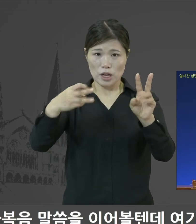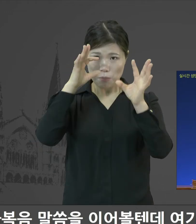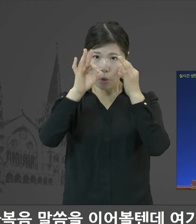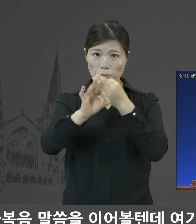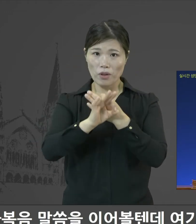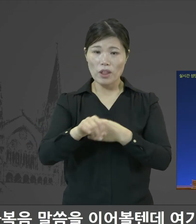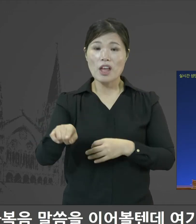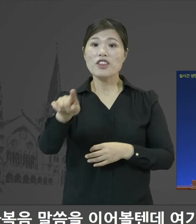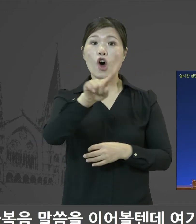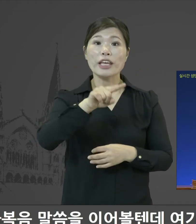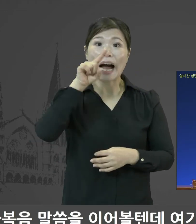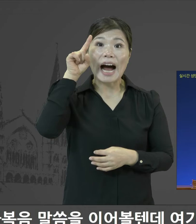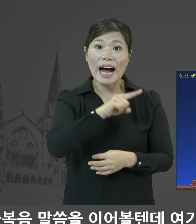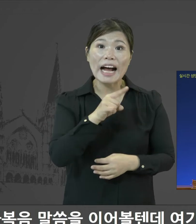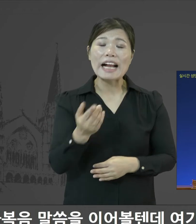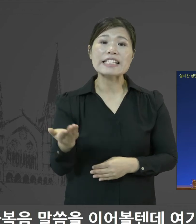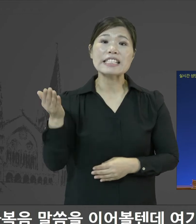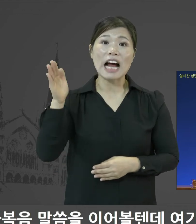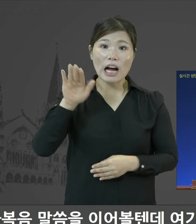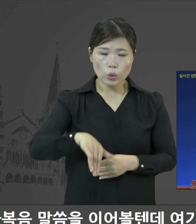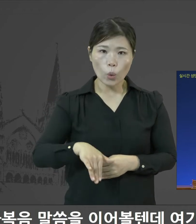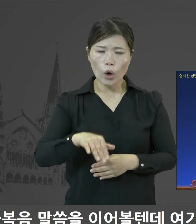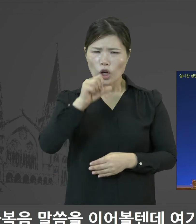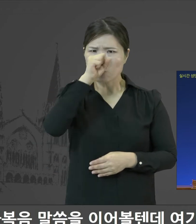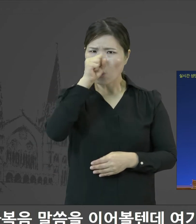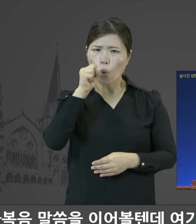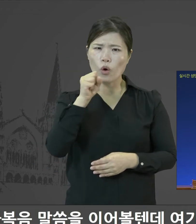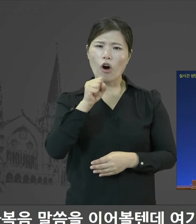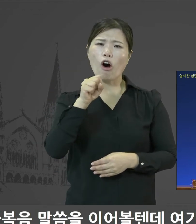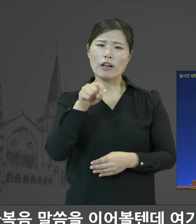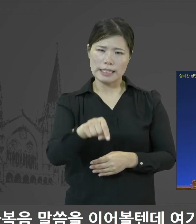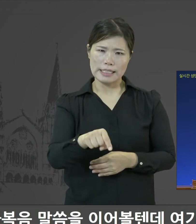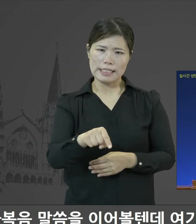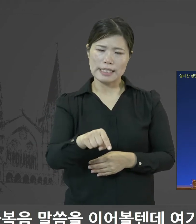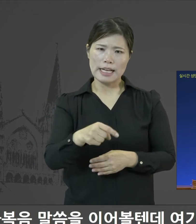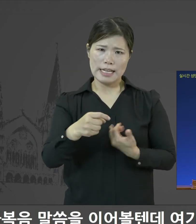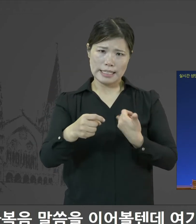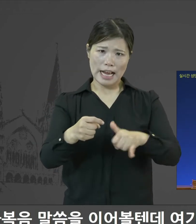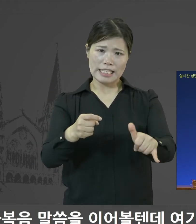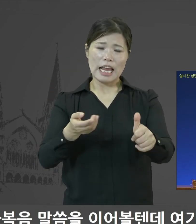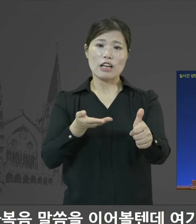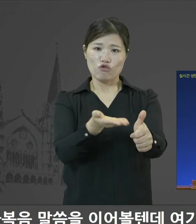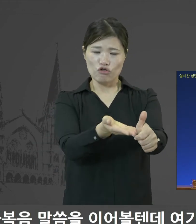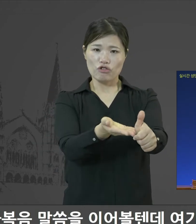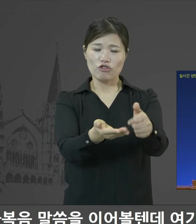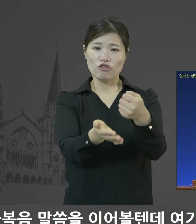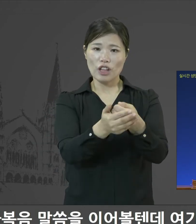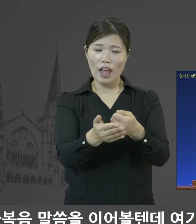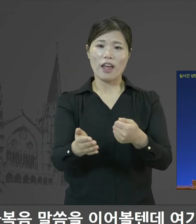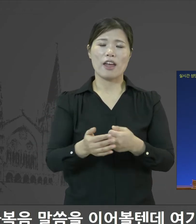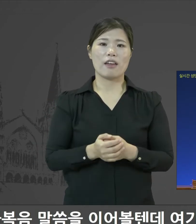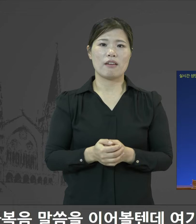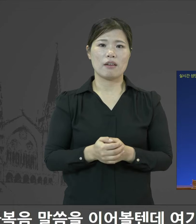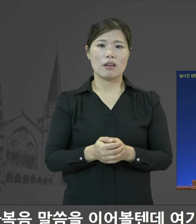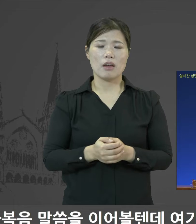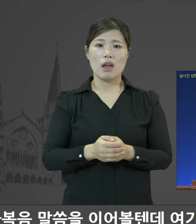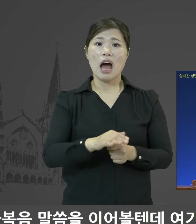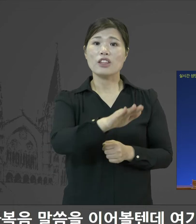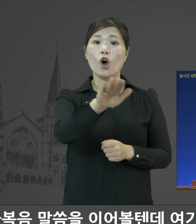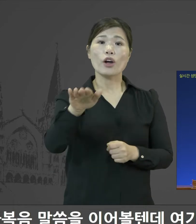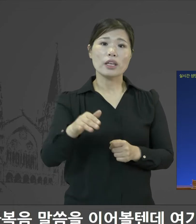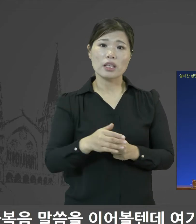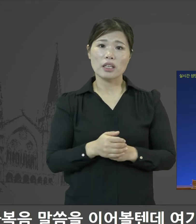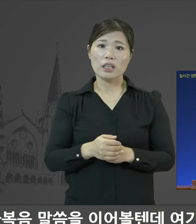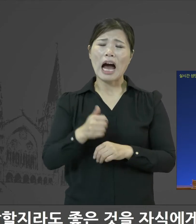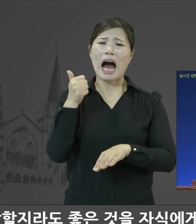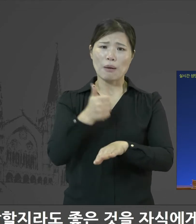너희가 악할지라도 좋은 것을 자식에게 줄 줄 알거든 하물며 너희 하늘 아버지께서